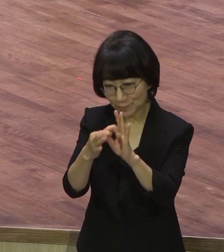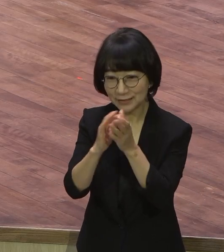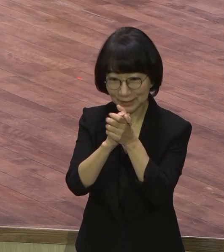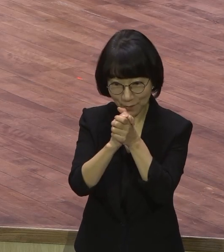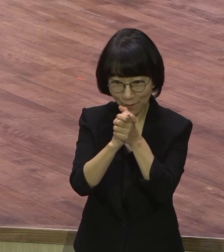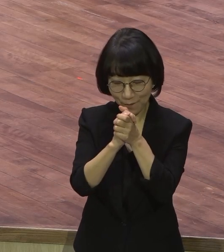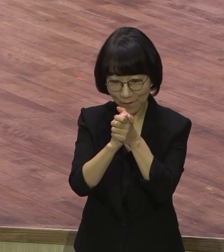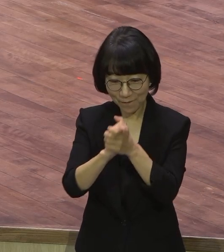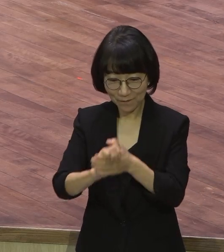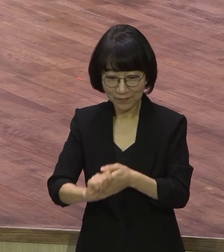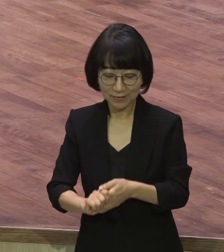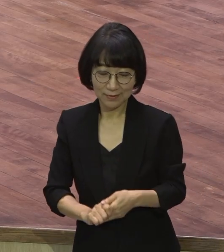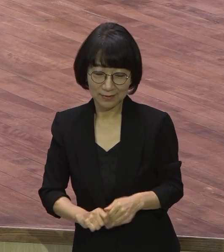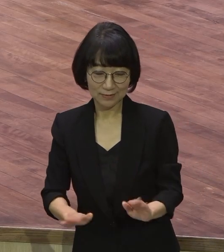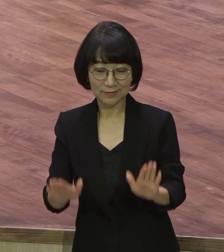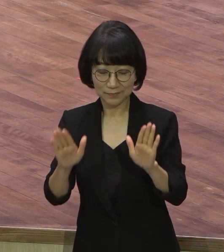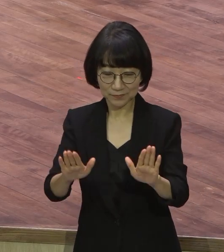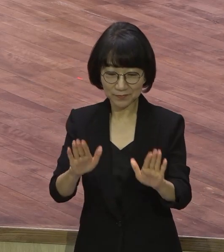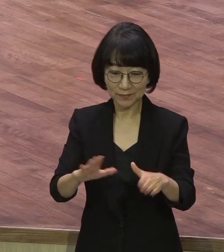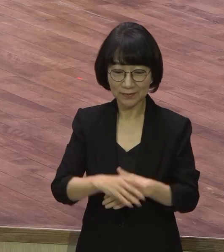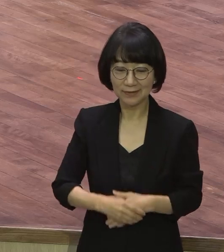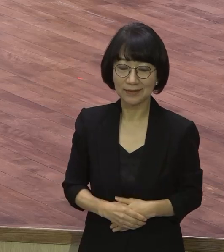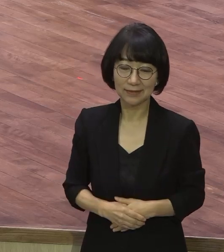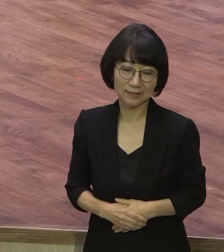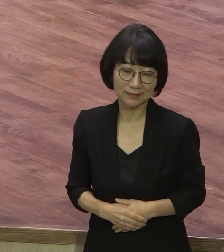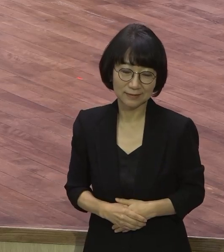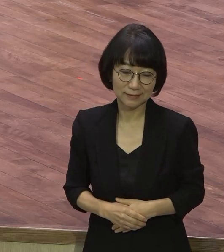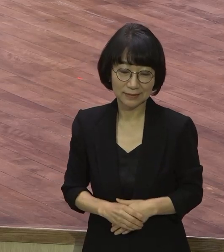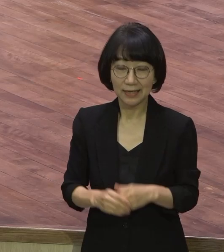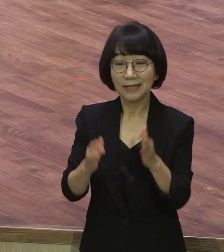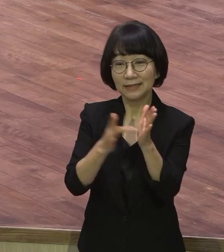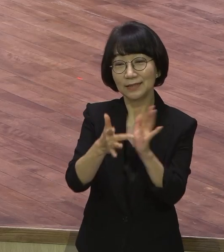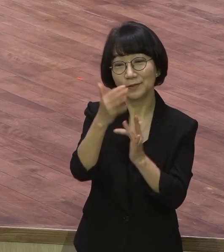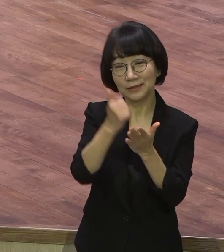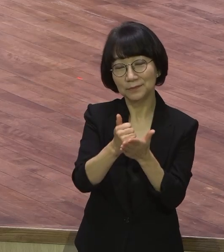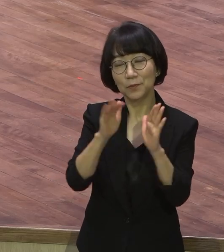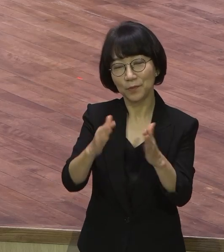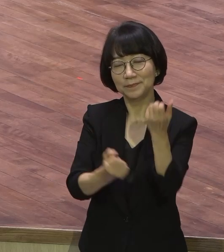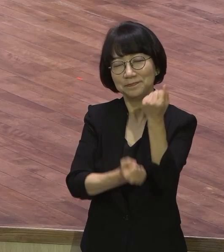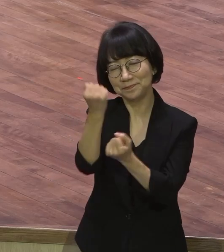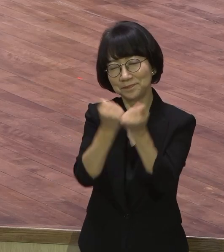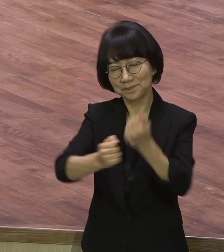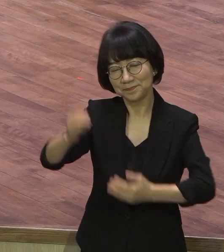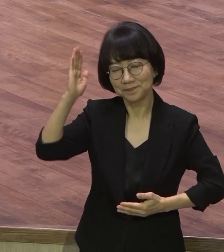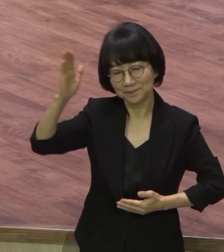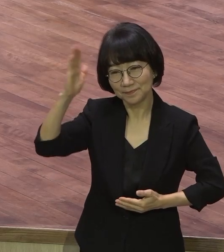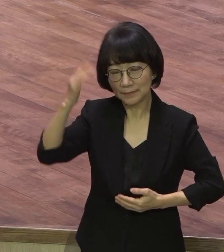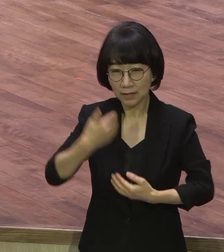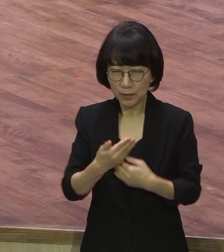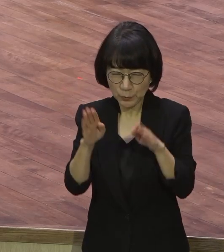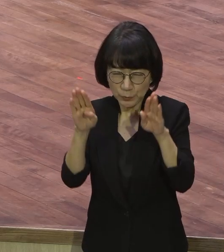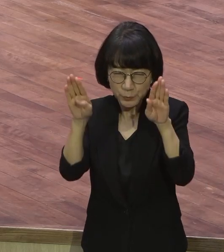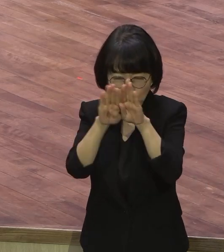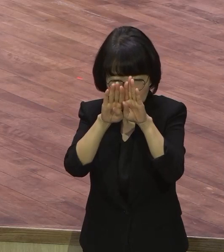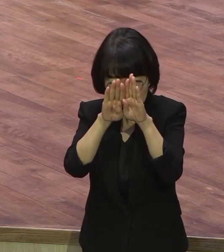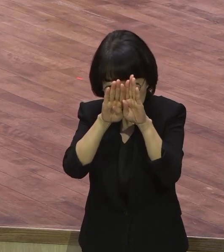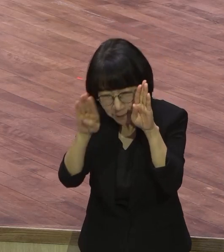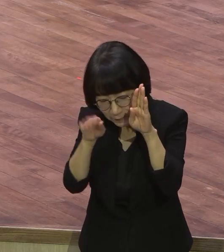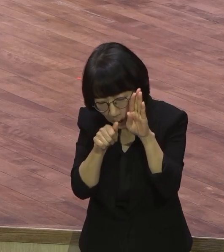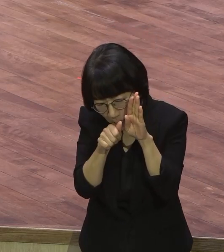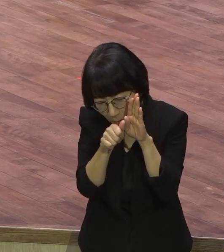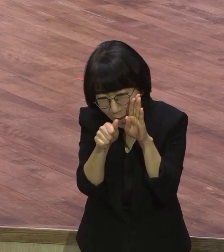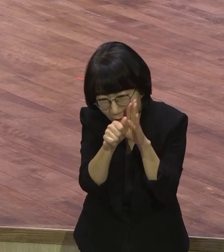본문을 통해서 예수님께서는요. 이런 삶을 좁은 문으로 들어가 좁은 길로 걸어가는 삶이다. 남들이